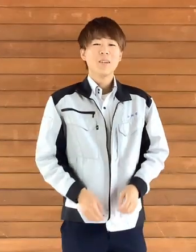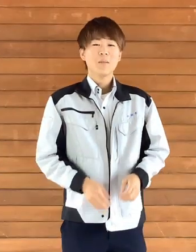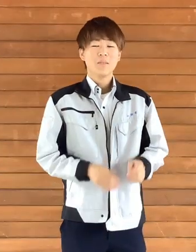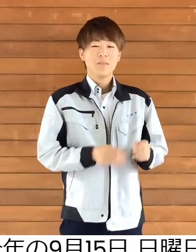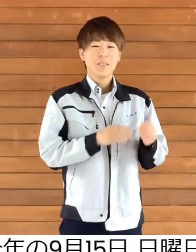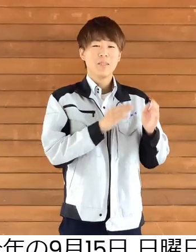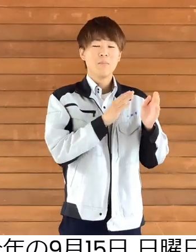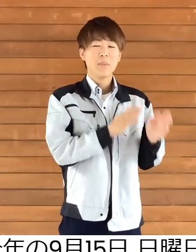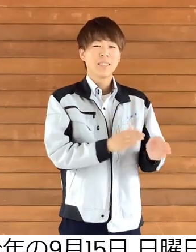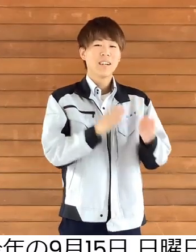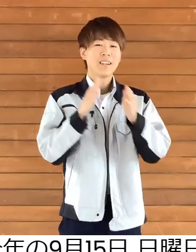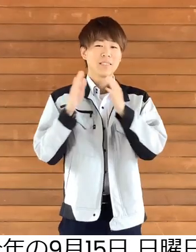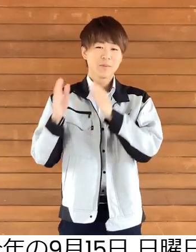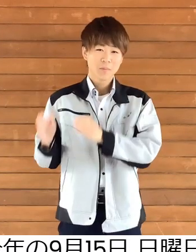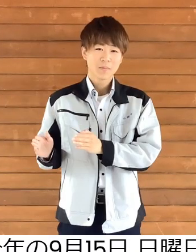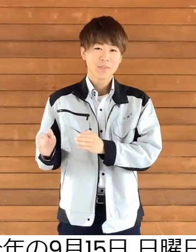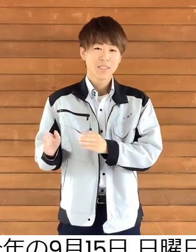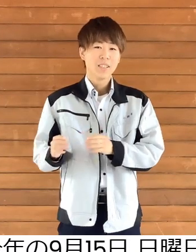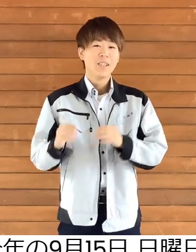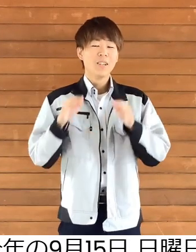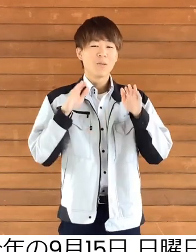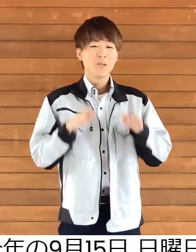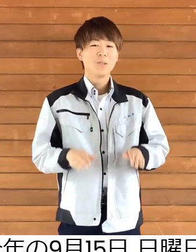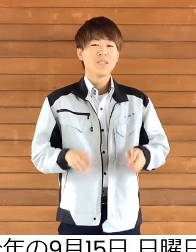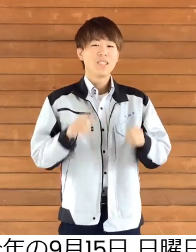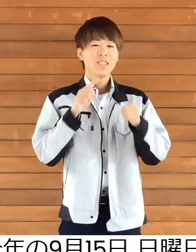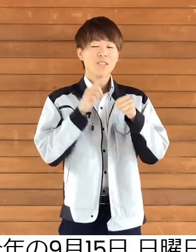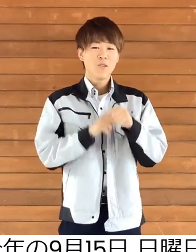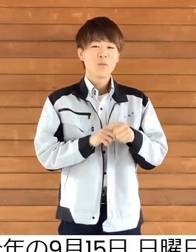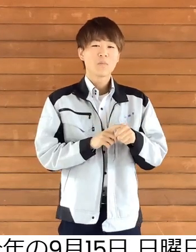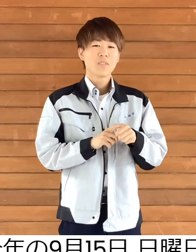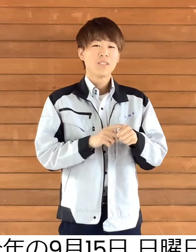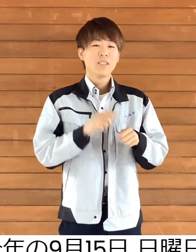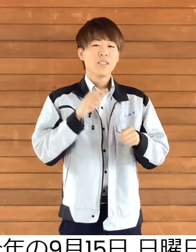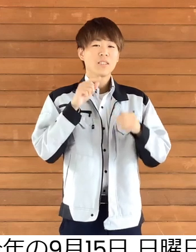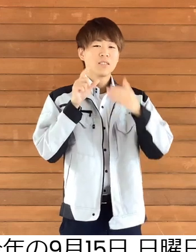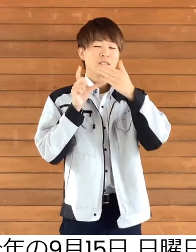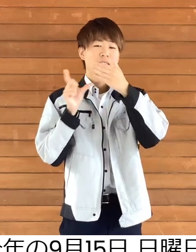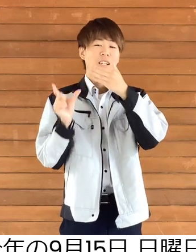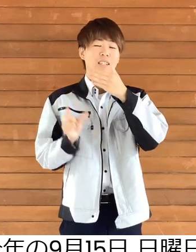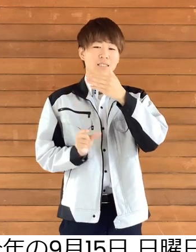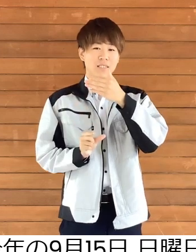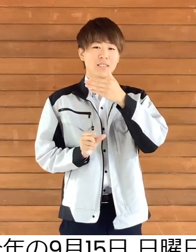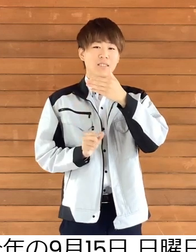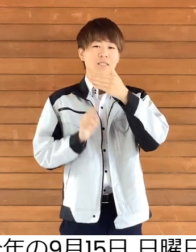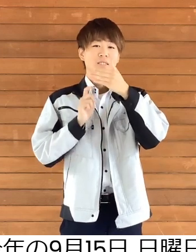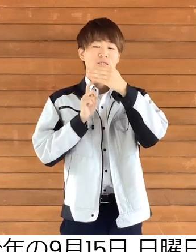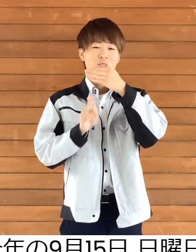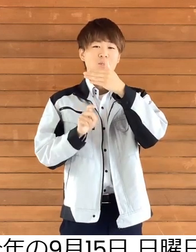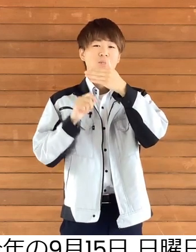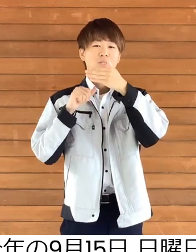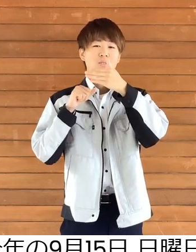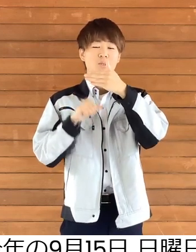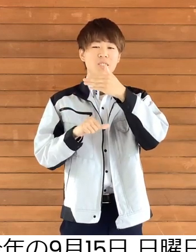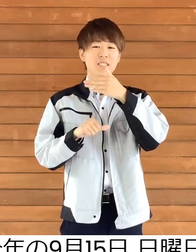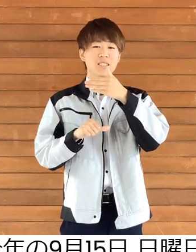くださいまた今年の9月15日